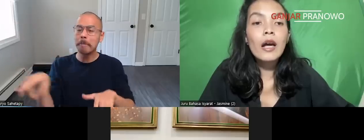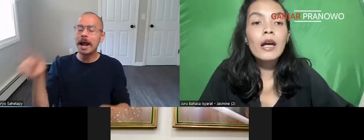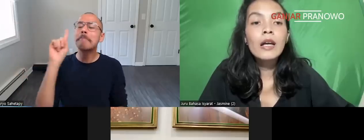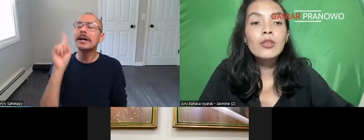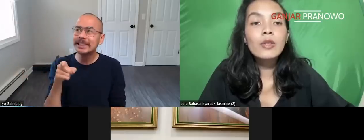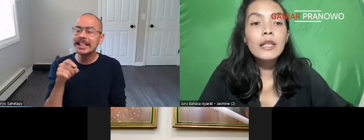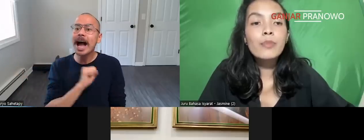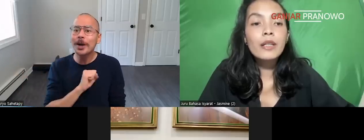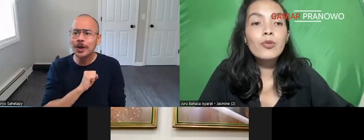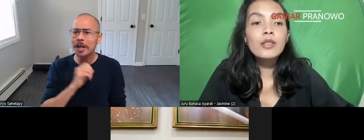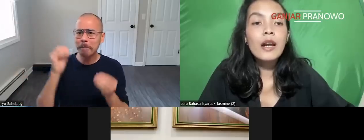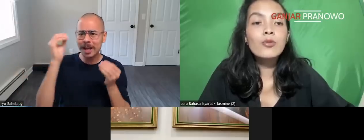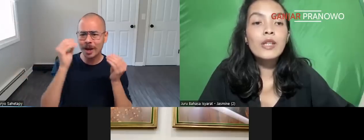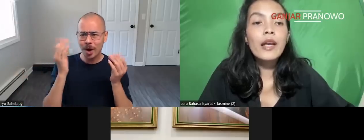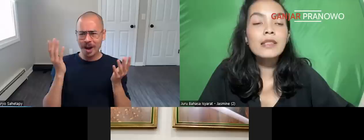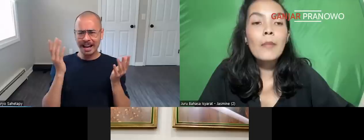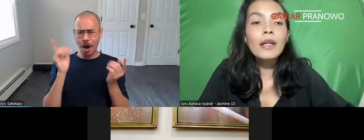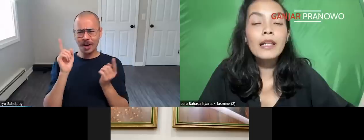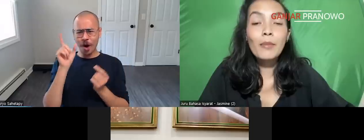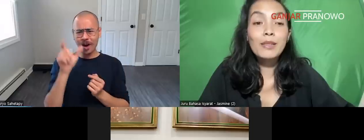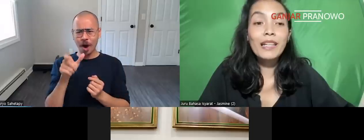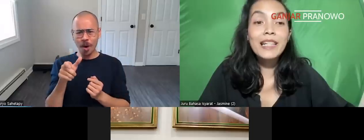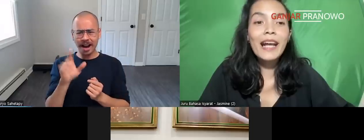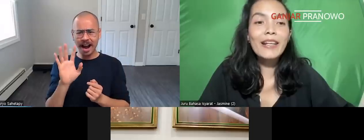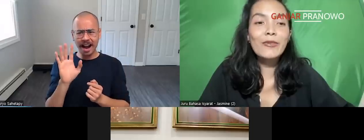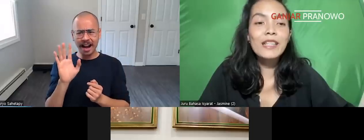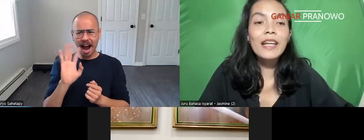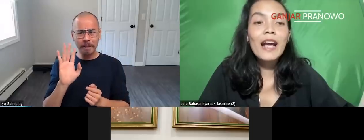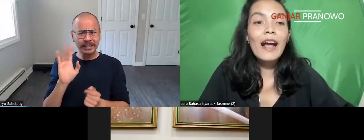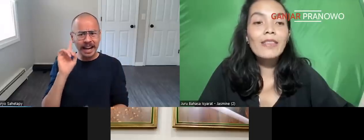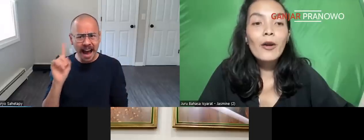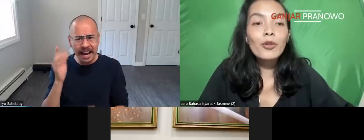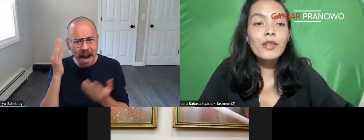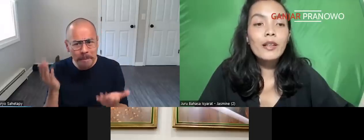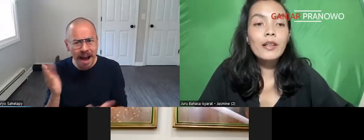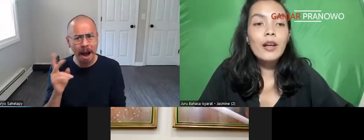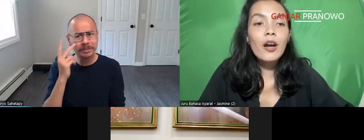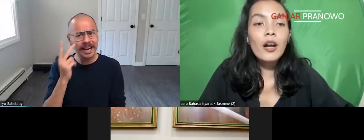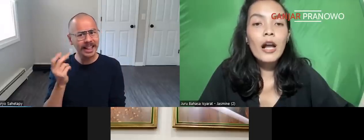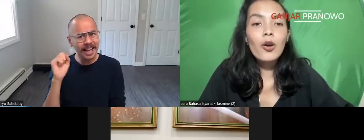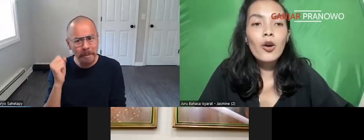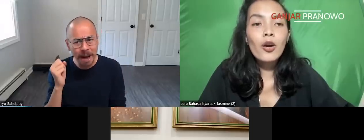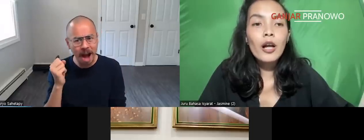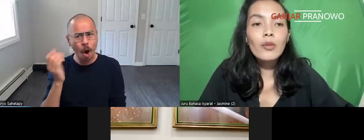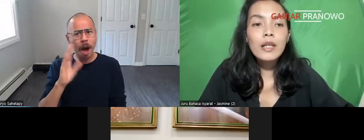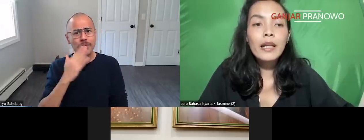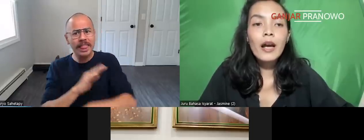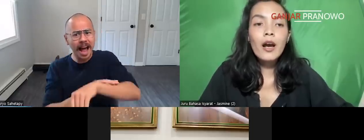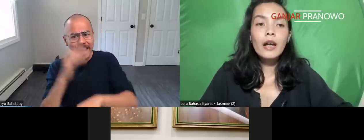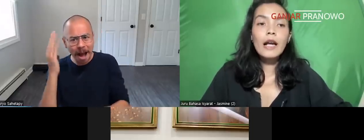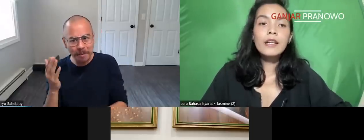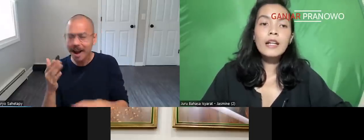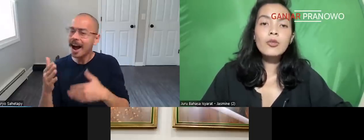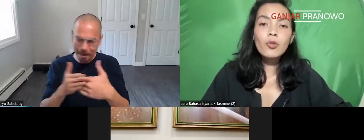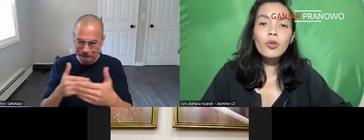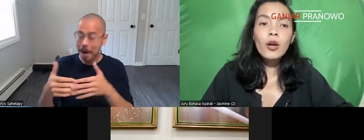ke sekolah tuli seperti itu dengan usia yang sama dengan sama-sama kecilnya gitu jadi enggak takut ee kalau kalau misalnya